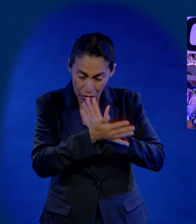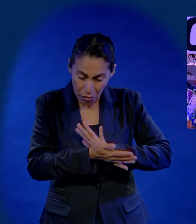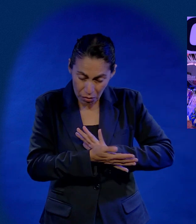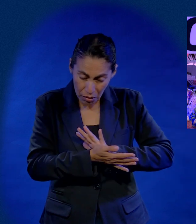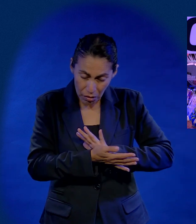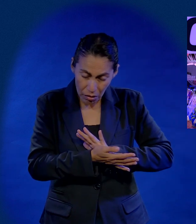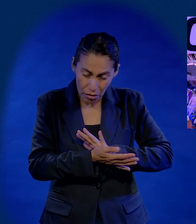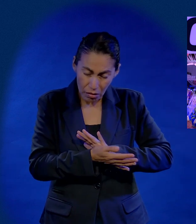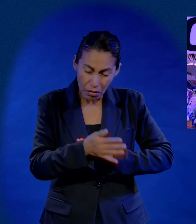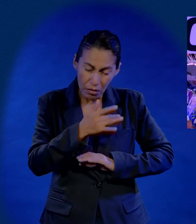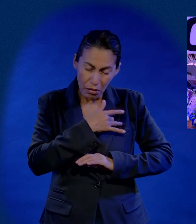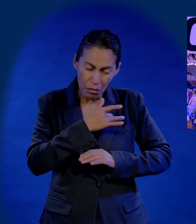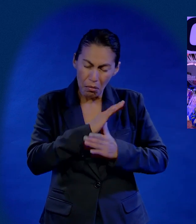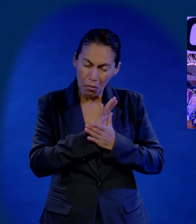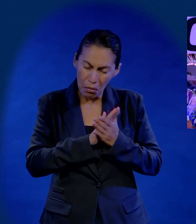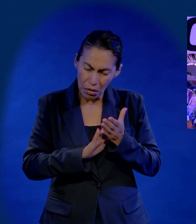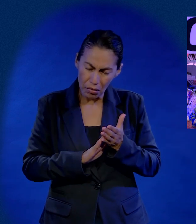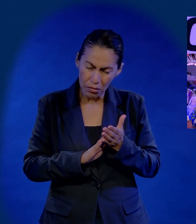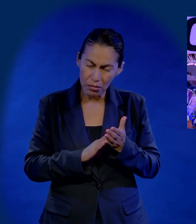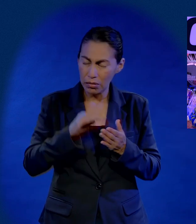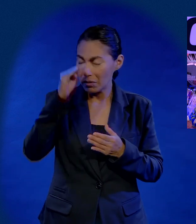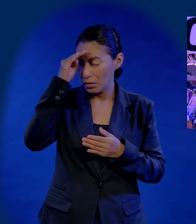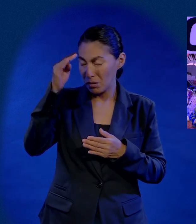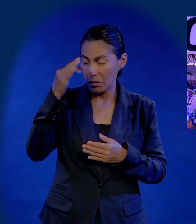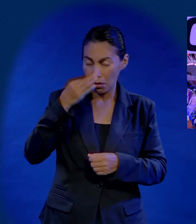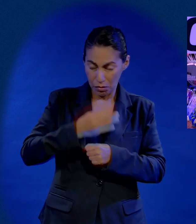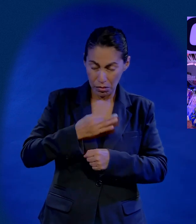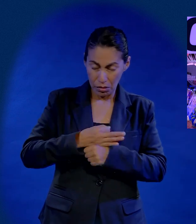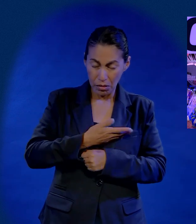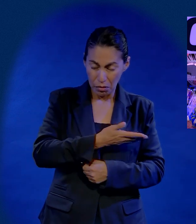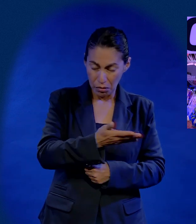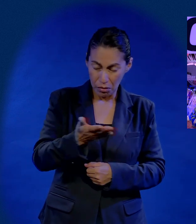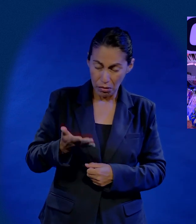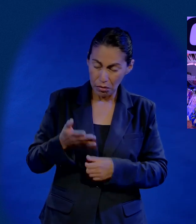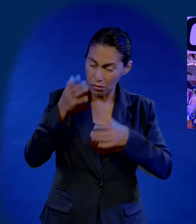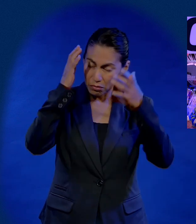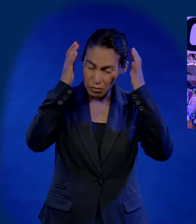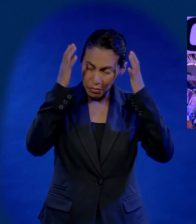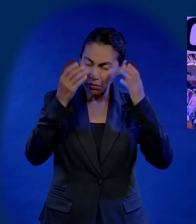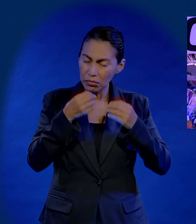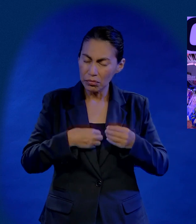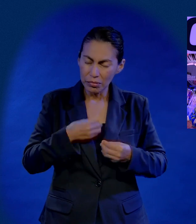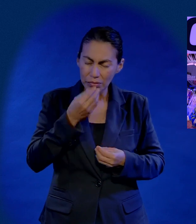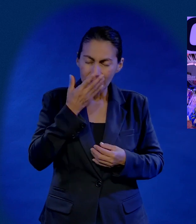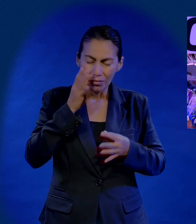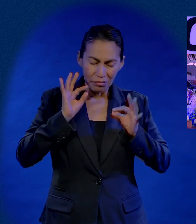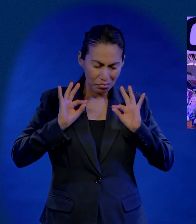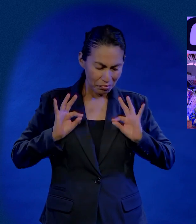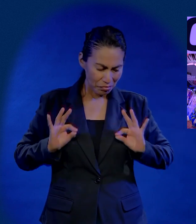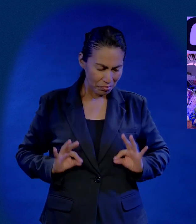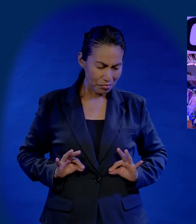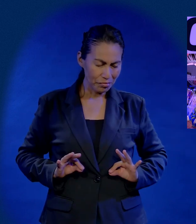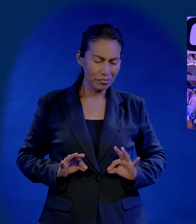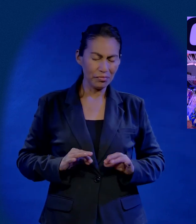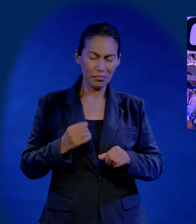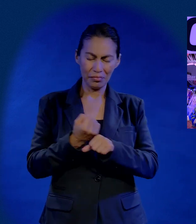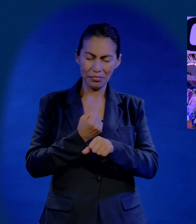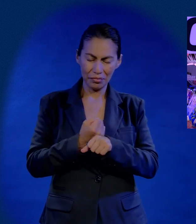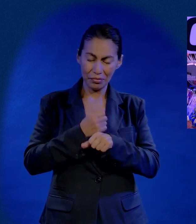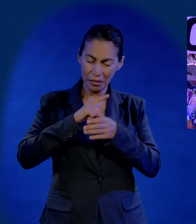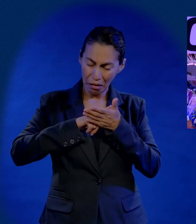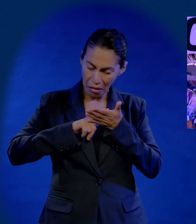Un corazón de carne. Padre. Padre. Aquí estamos todos. Aquí estamos todos. Con corbatas. Con corbatas. Con